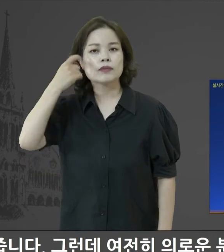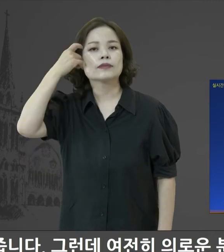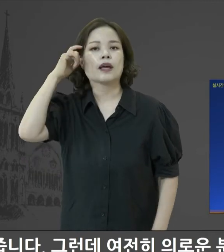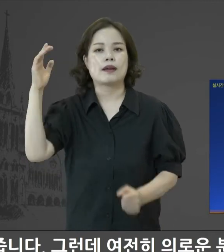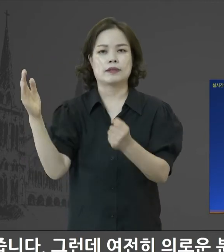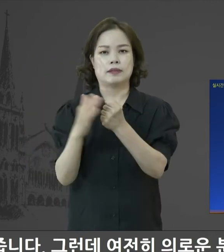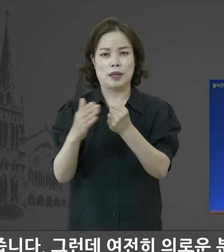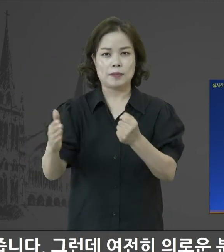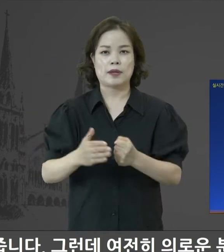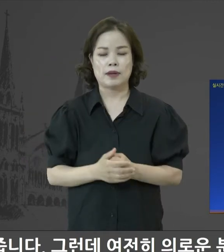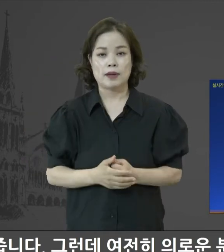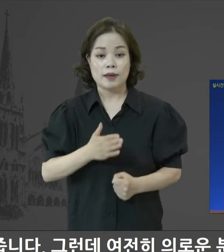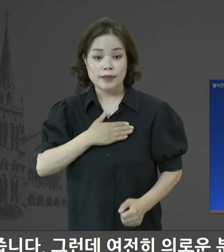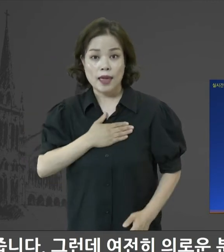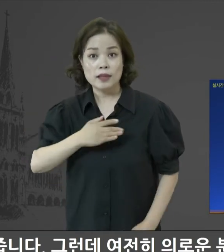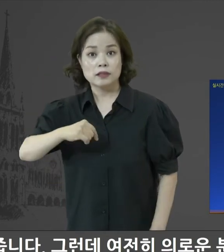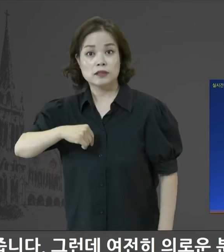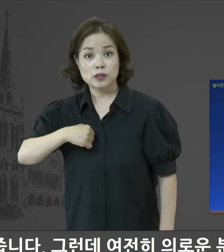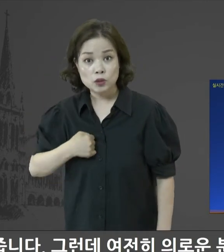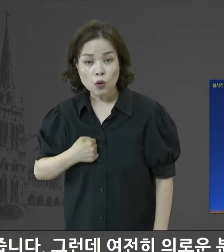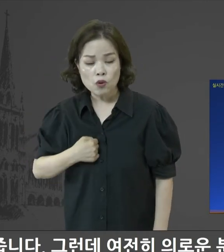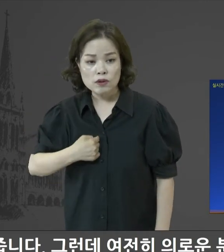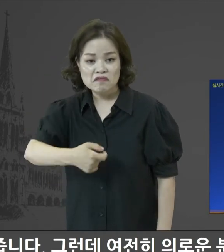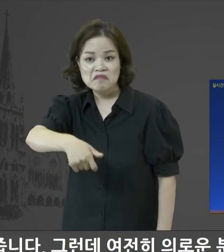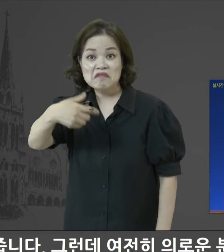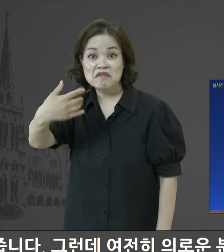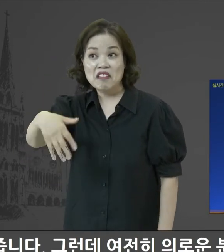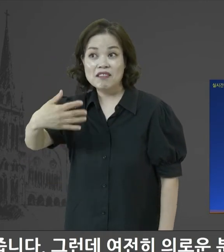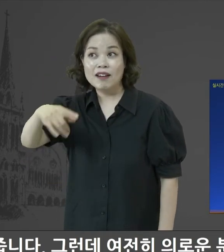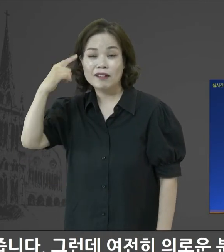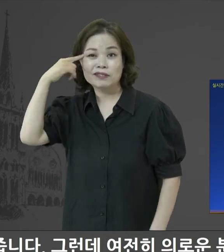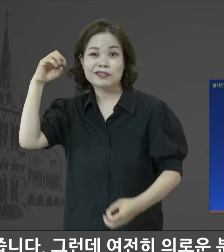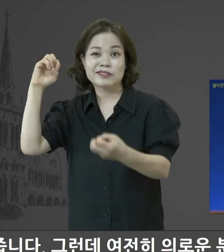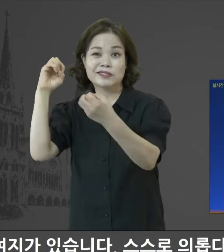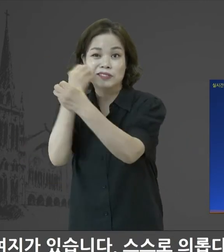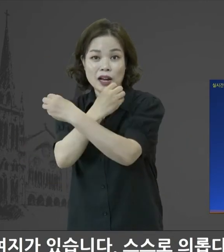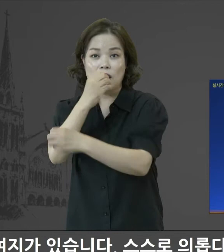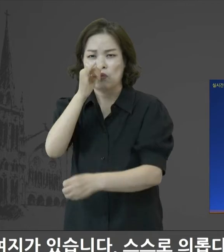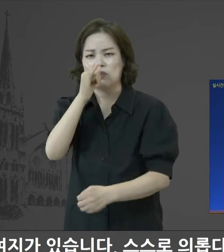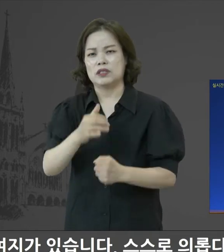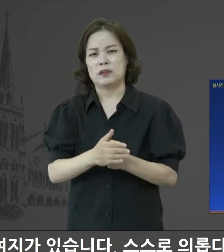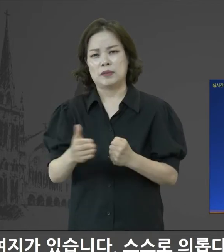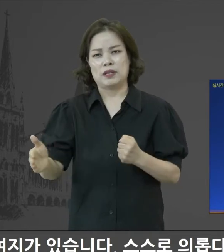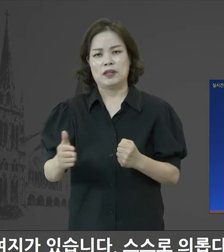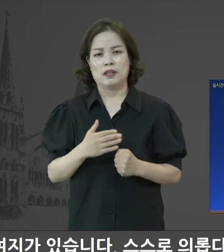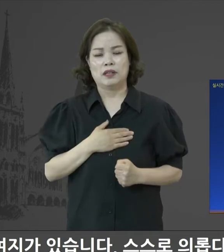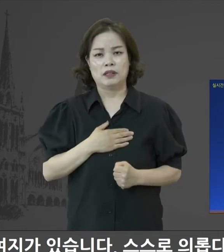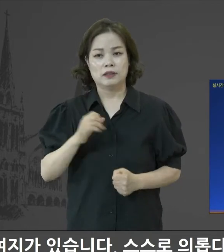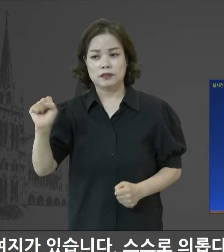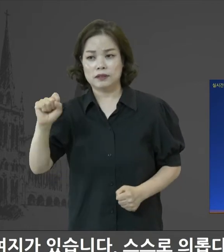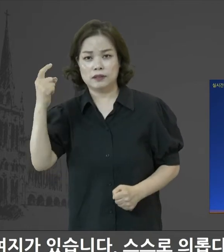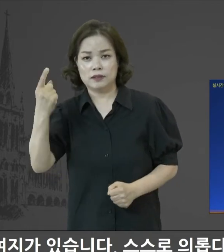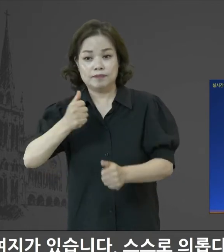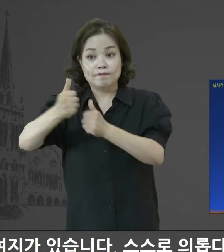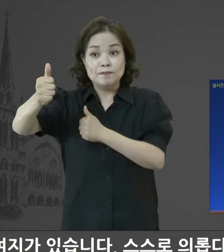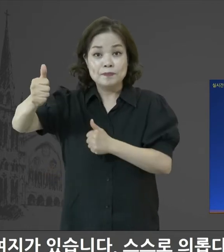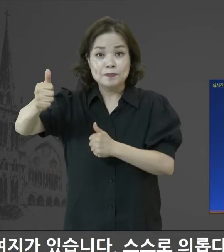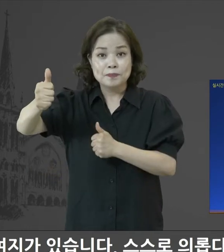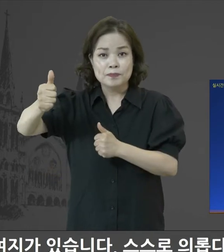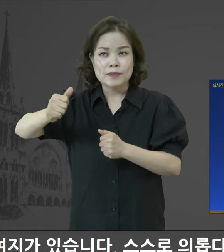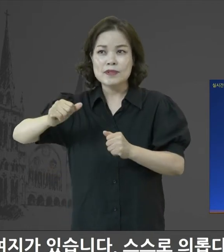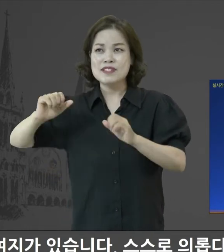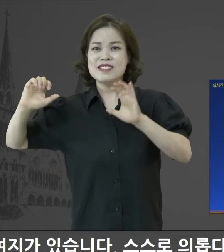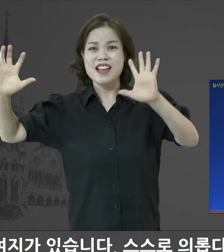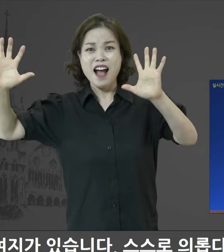때문이죠. 내 스스로 대단한 사람이라고 생각하기 때문입니다. 만약 다윗이 그 승리를 하고 포효를